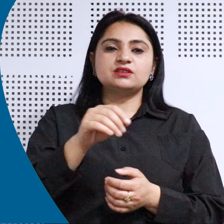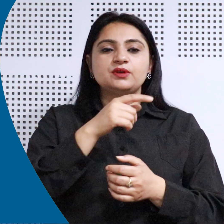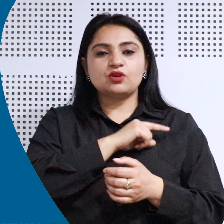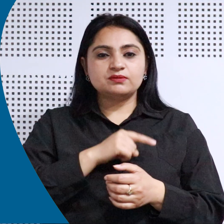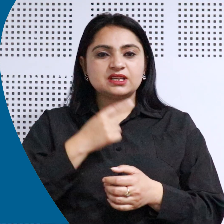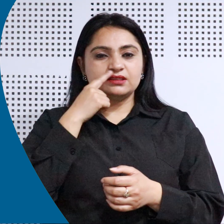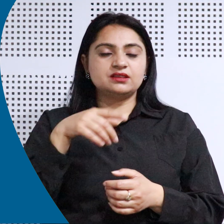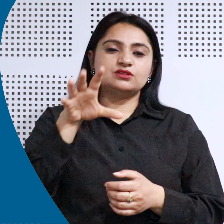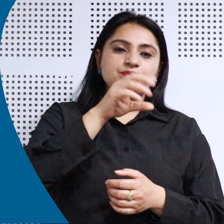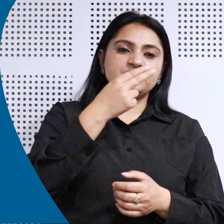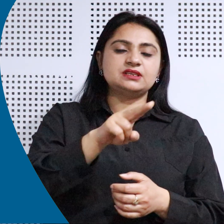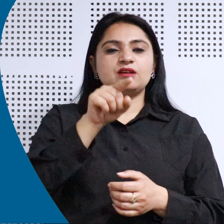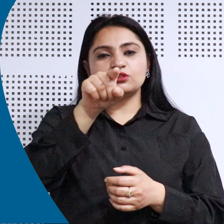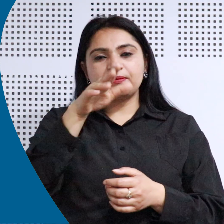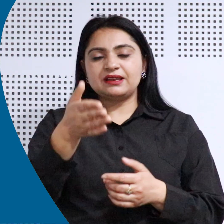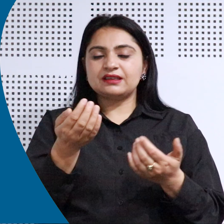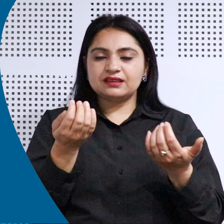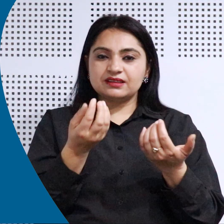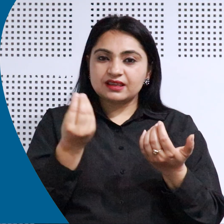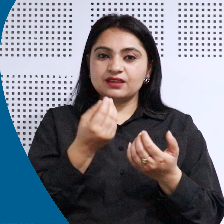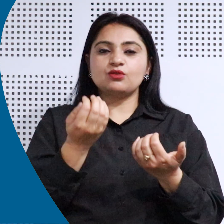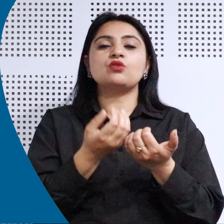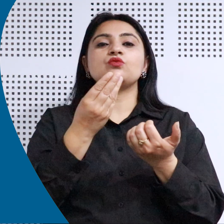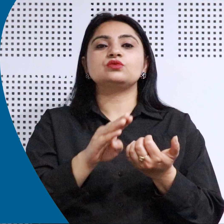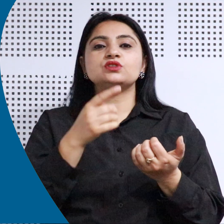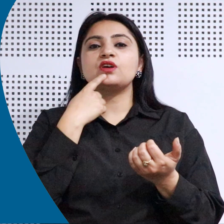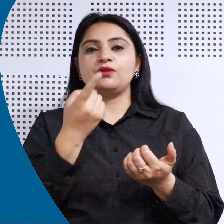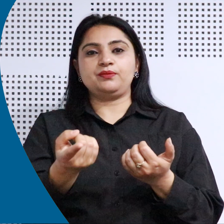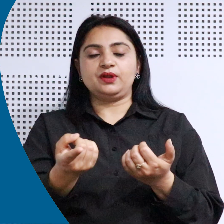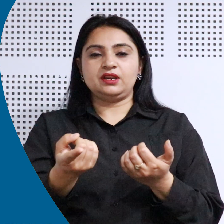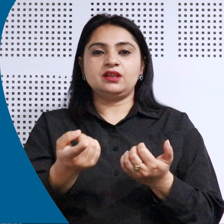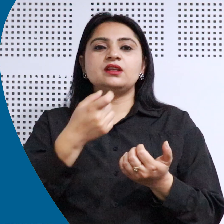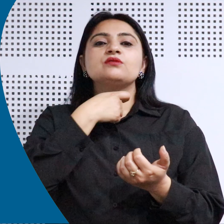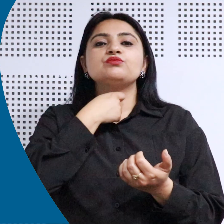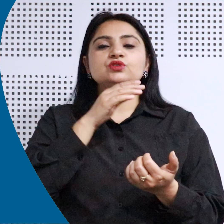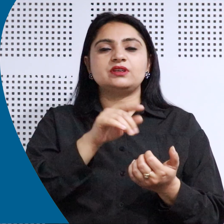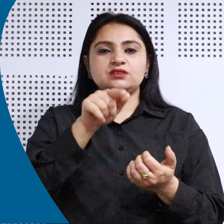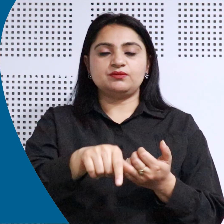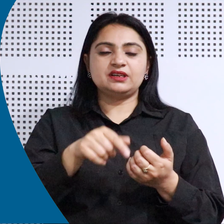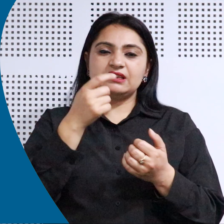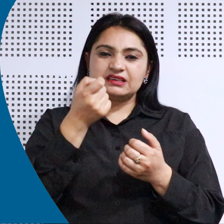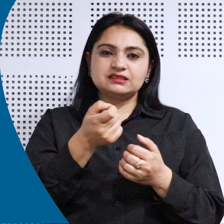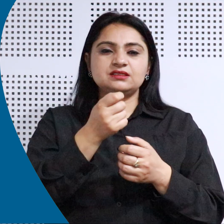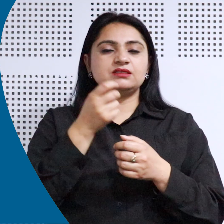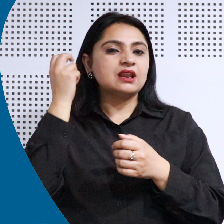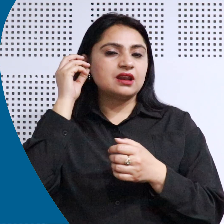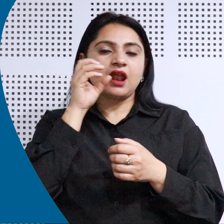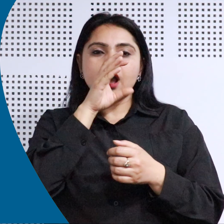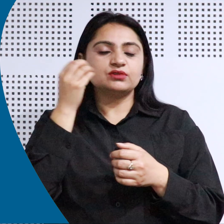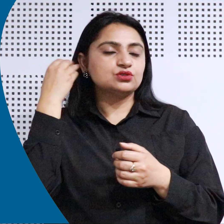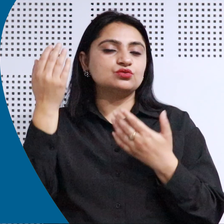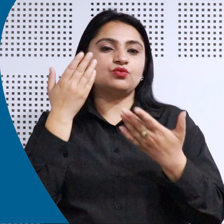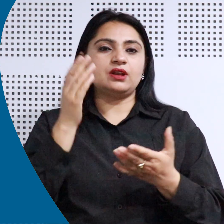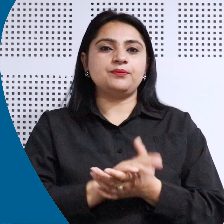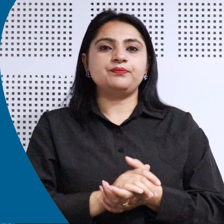सेवाग्राहीको ठुलो एउटा भरोसा छ कि तपाईँ केही गर्नुहोस् भनेर। म तपाईँलाई एउटा अडियो 50 सेकेन्डको छ, यो सुनाउँछु। यो सुनेर यहाँको विचार के हुन्छ, त्यसपछि हामी कुराकानीलाई